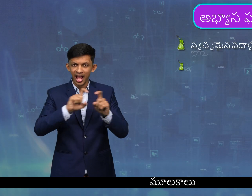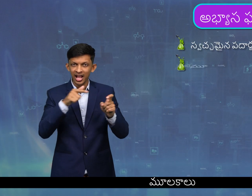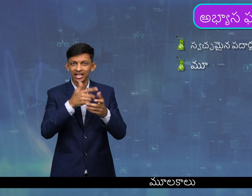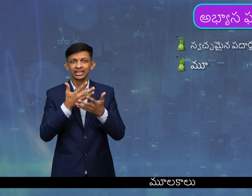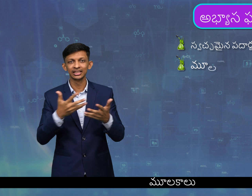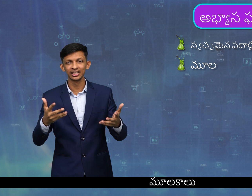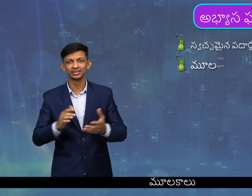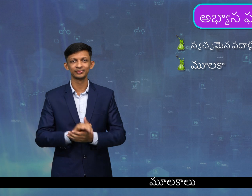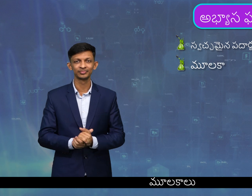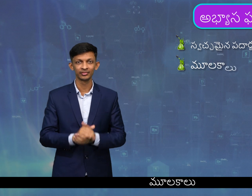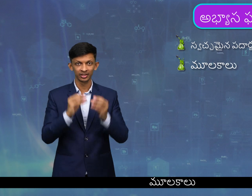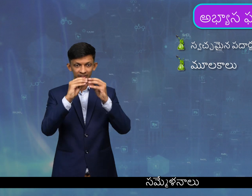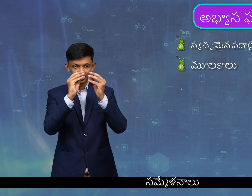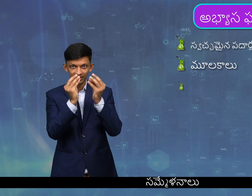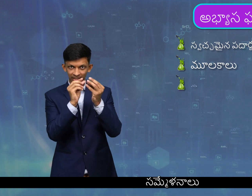మూలకాలు,